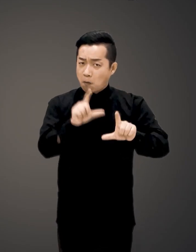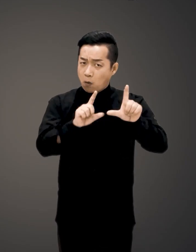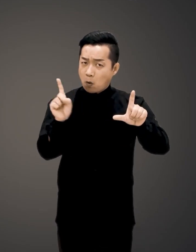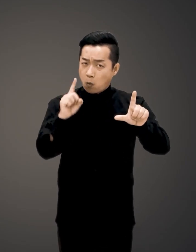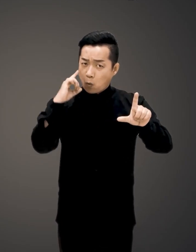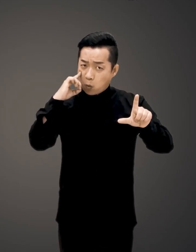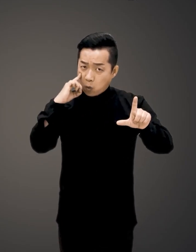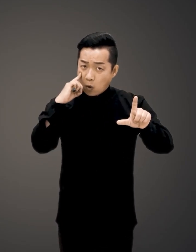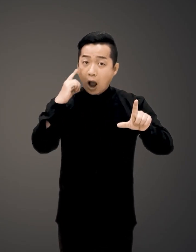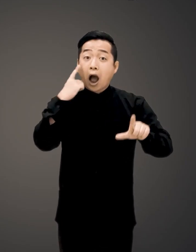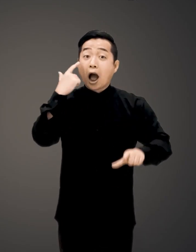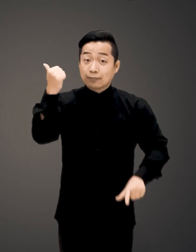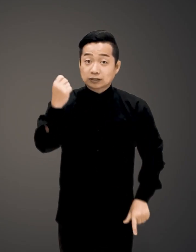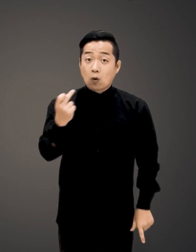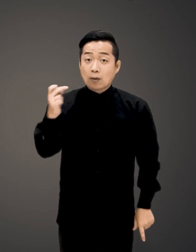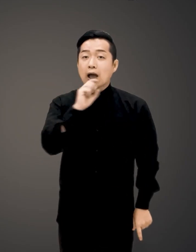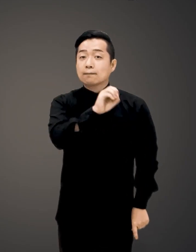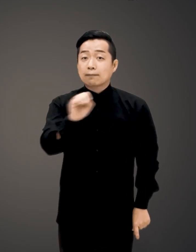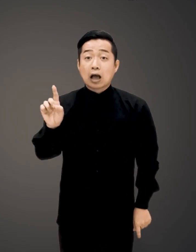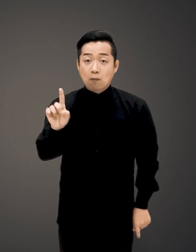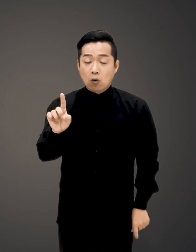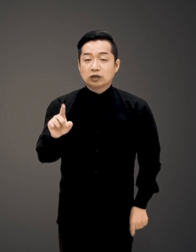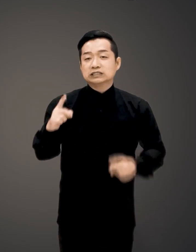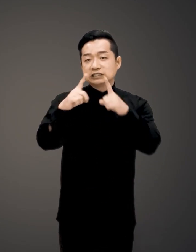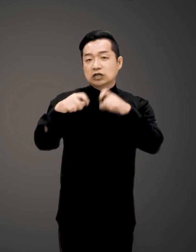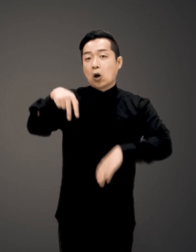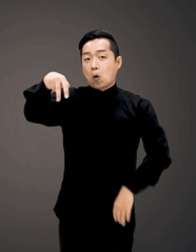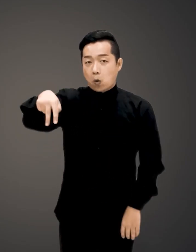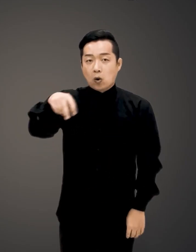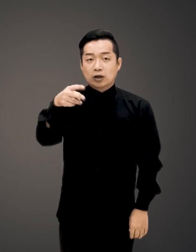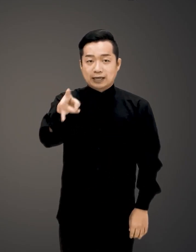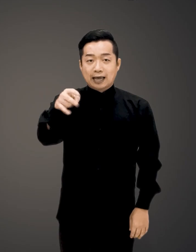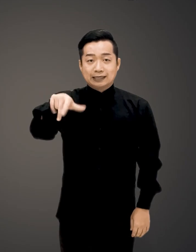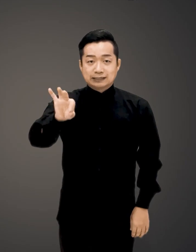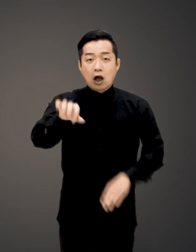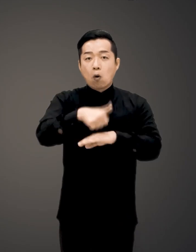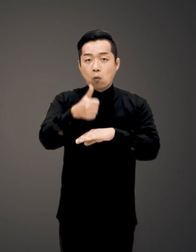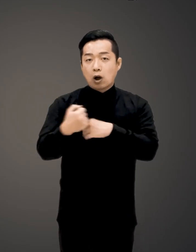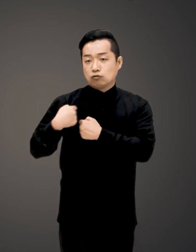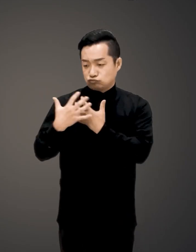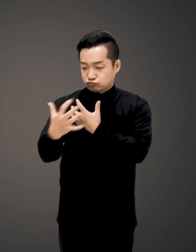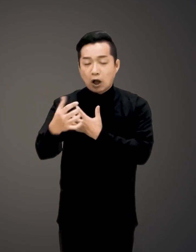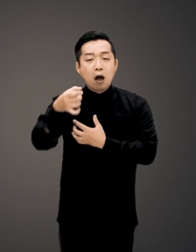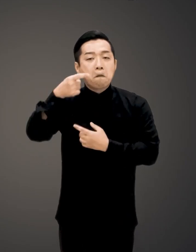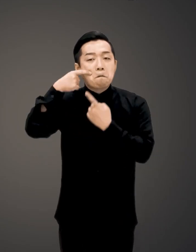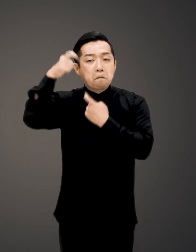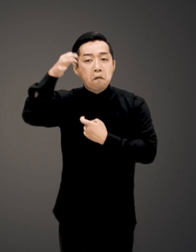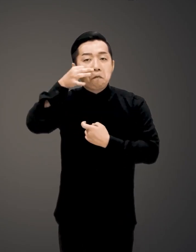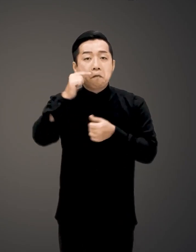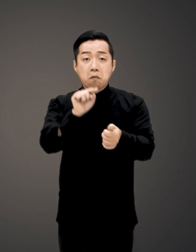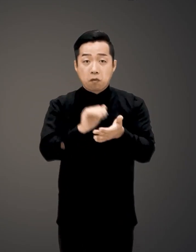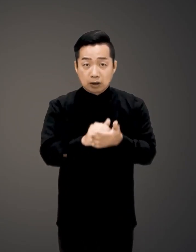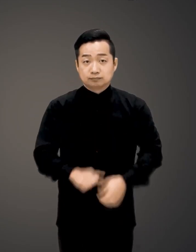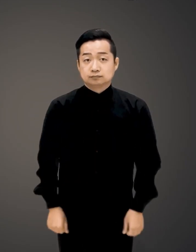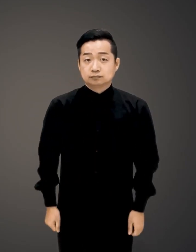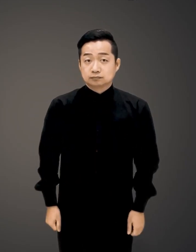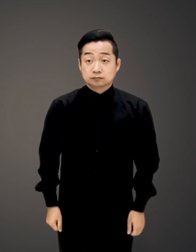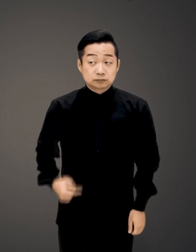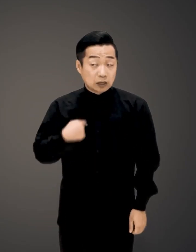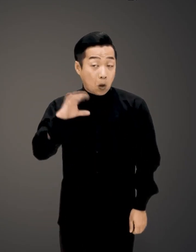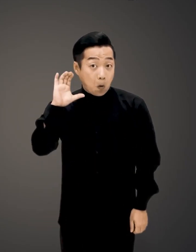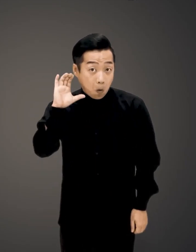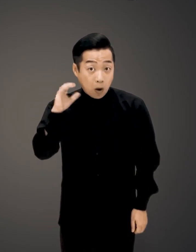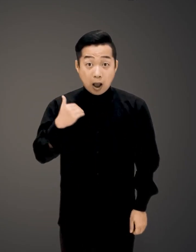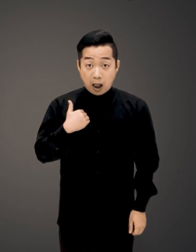생겼을까? 아버지는 오라버니에게도 청루에 나가 예장왕 군대의 위세를 직접 보라고 일렀다. 곁에서